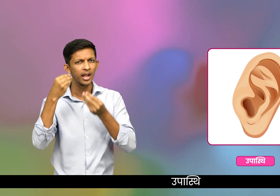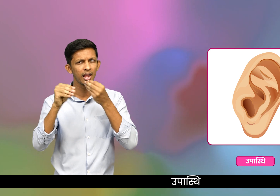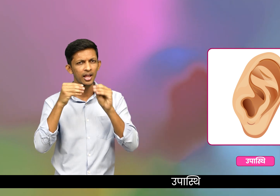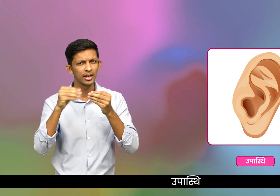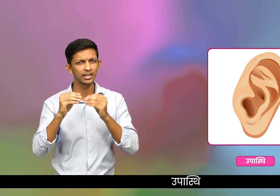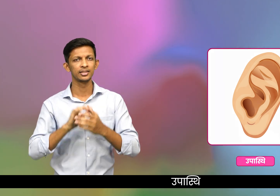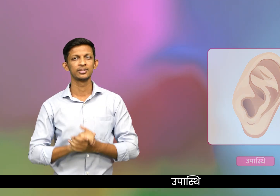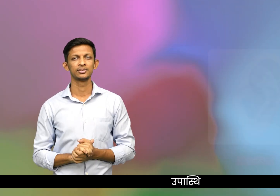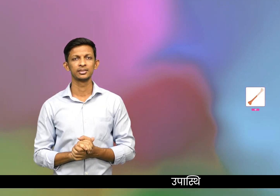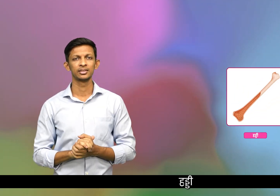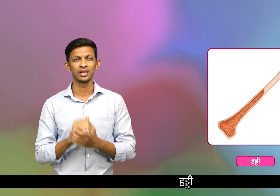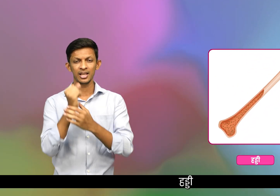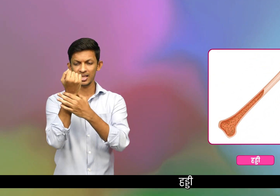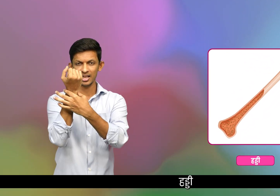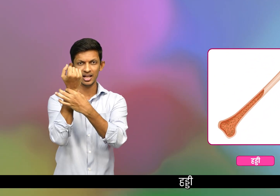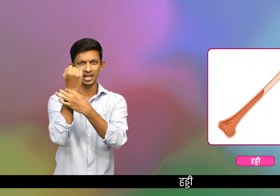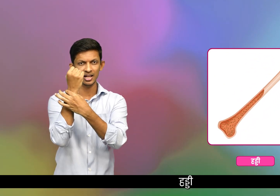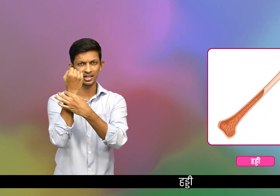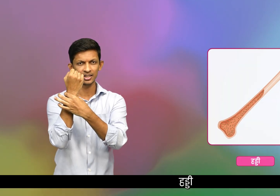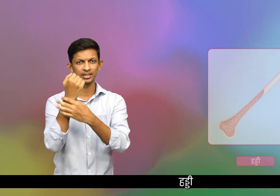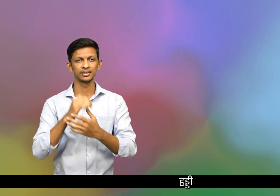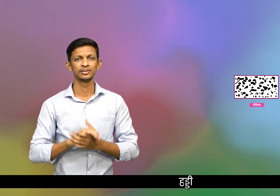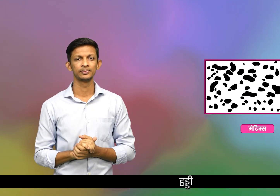उपस्थित, हड्डी,